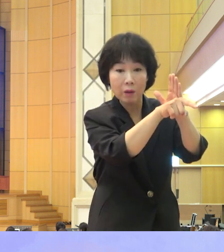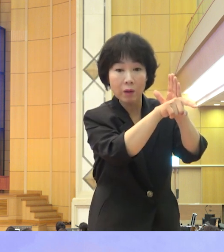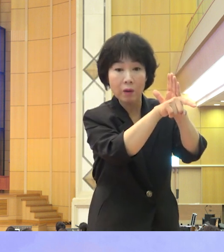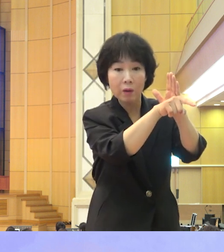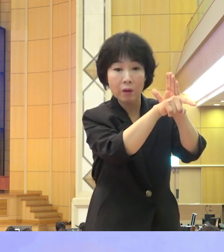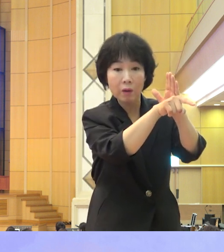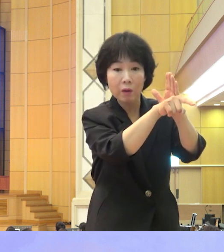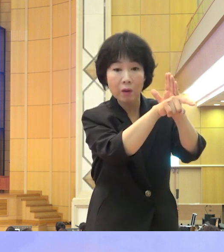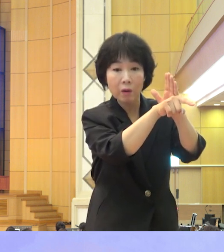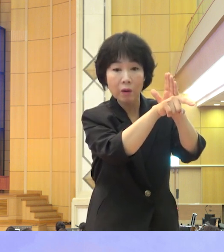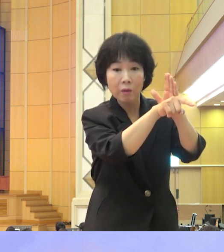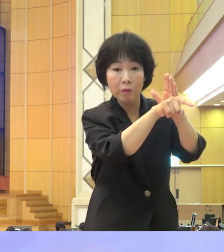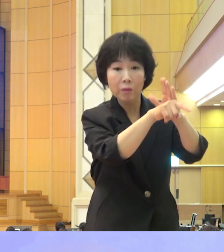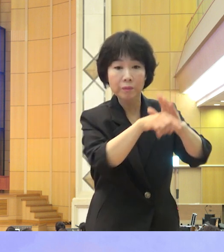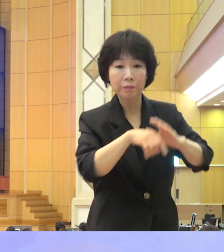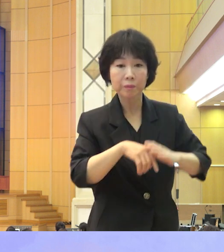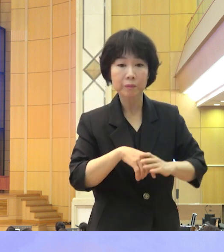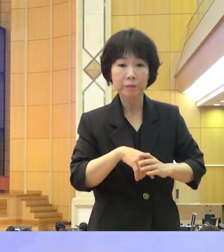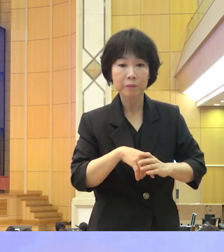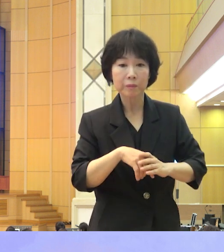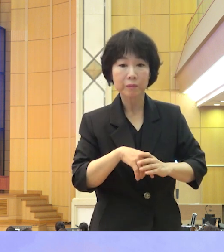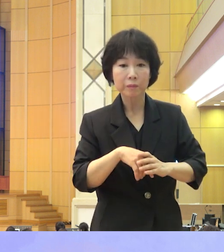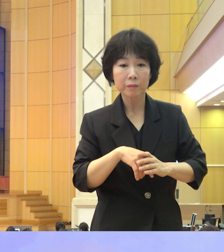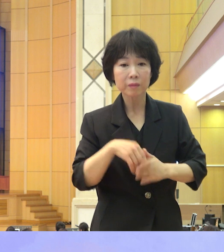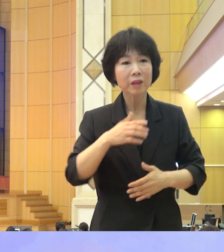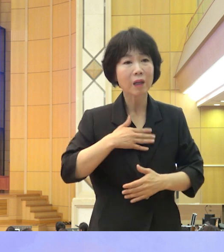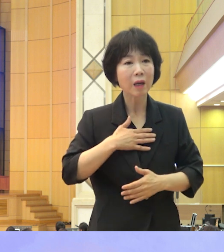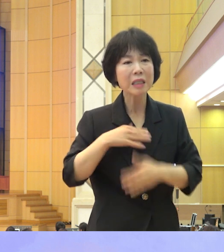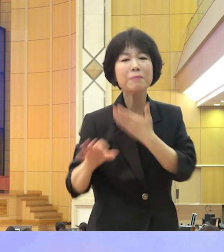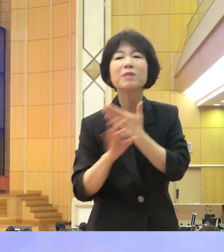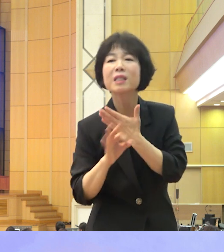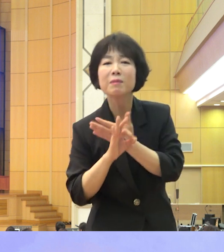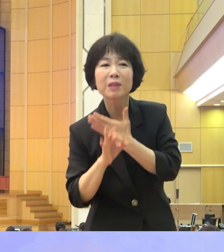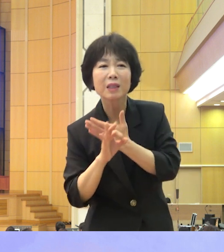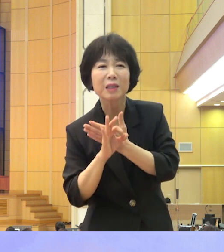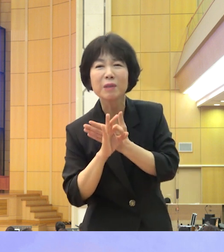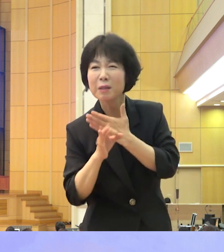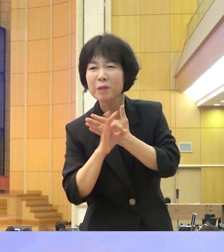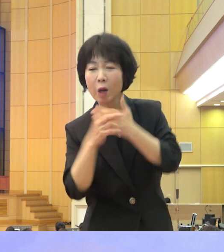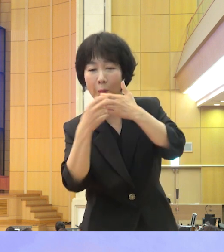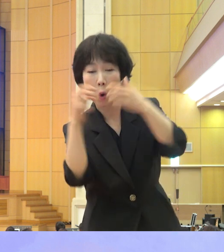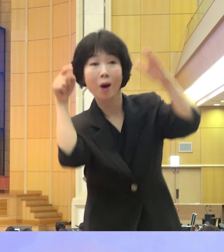소위 말하면 뭐라고 해야 되냐, 파견 근무하듯이 제가